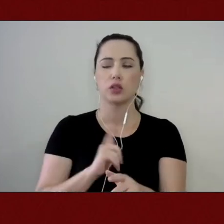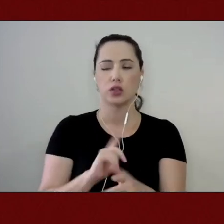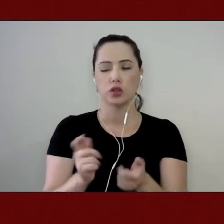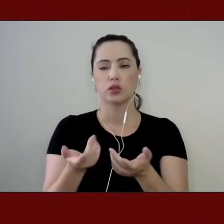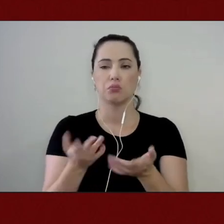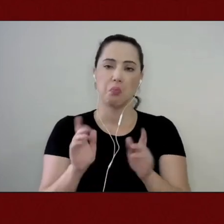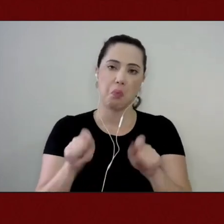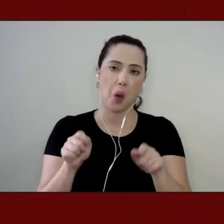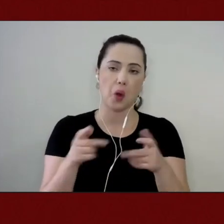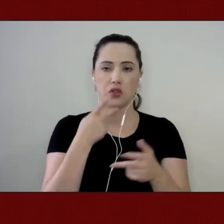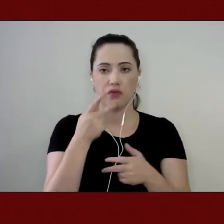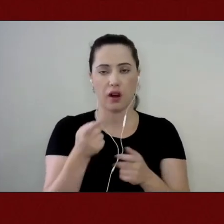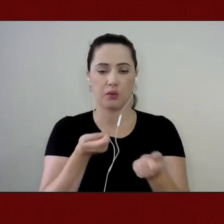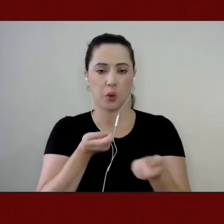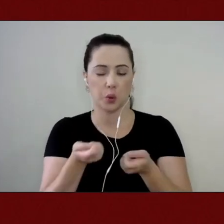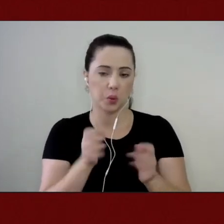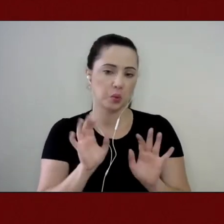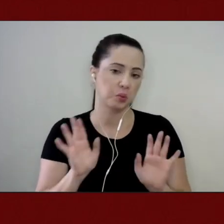é interessante que